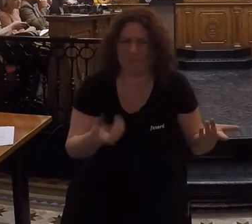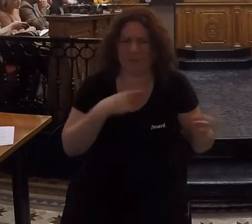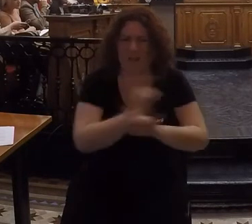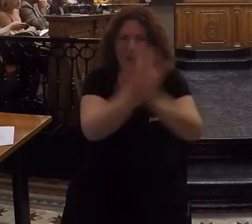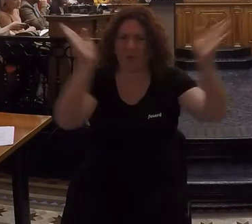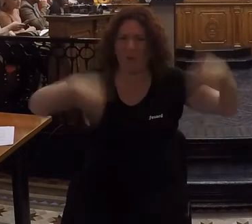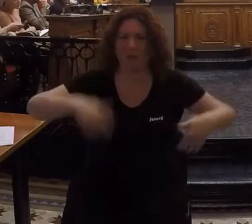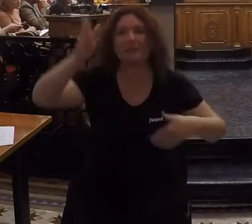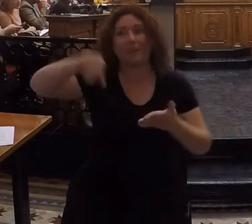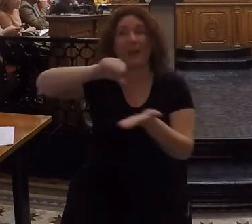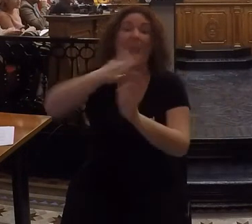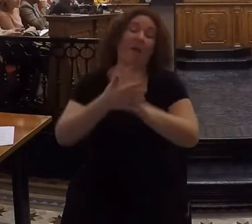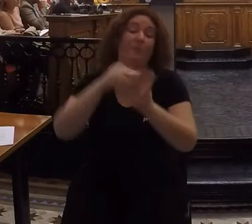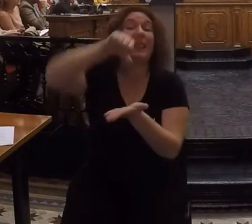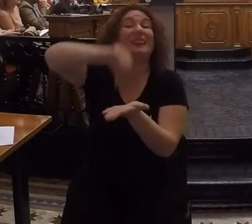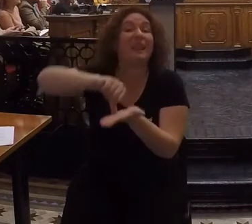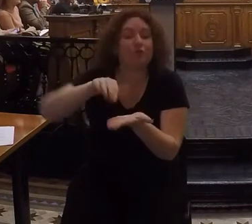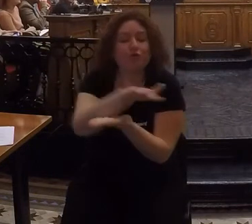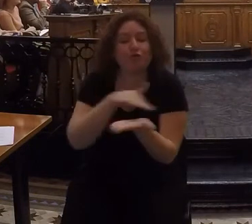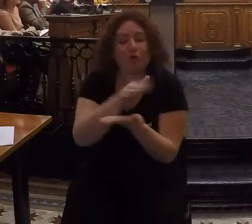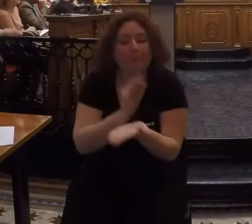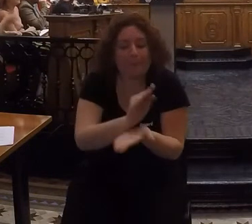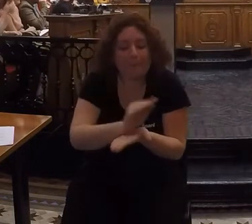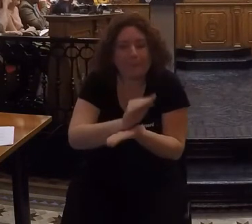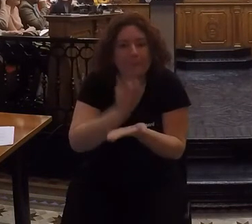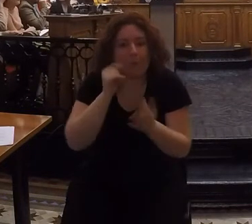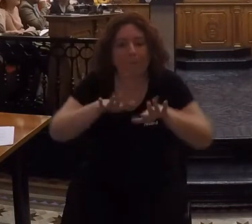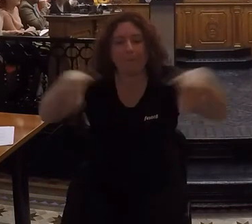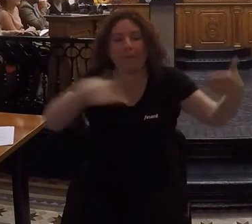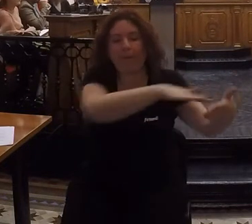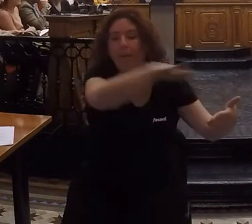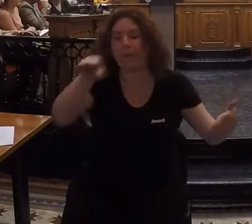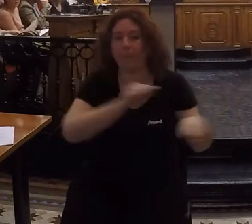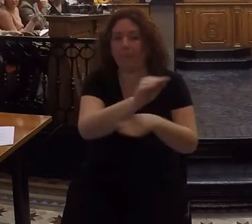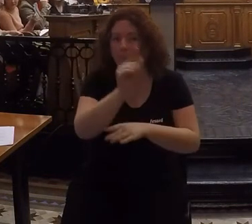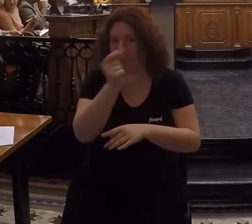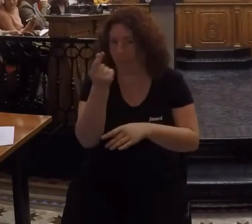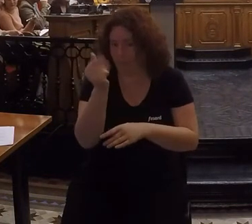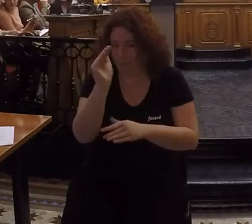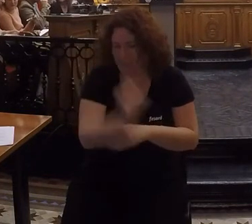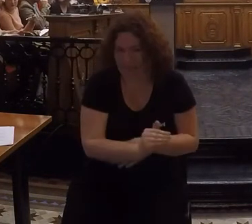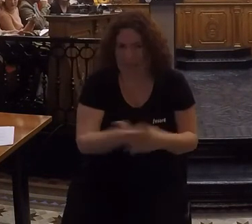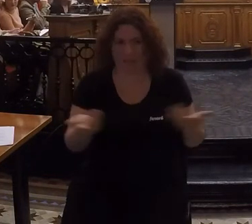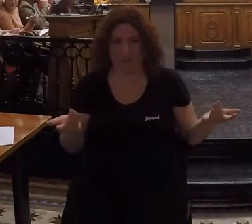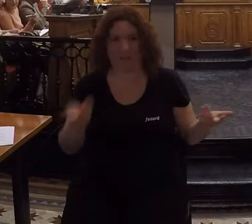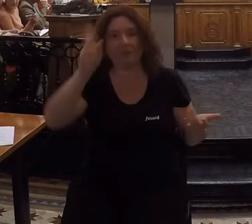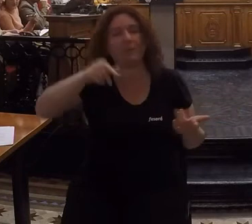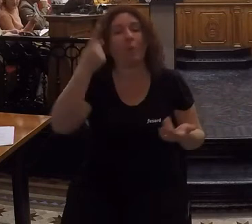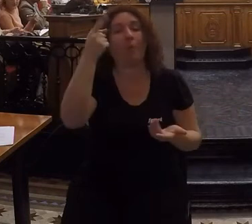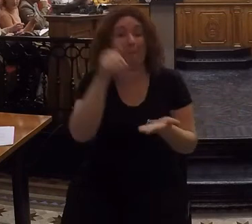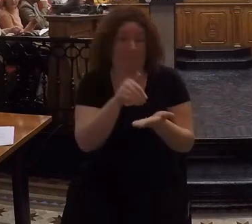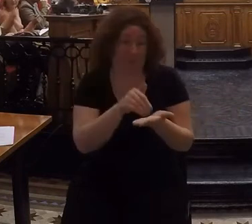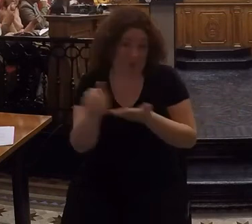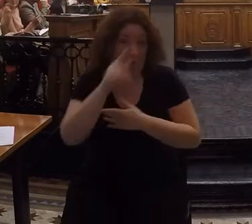centro y nada para los barrios, o pedir para esto un nuevo préstamo de 1 millón de euros que consideramos